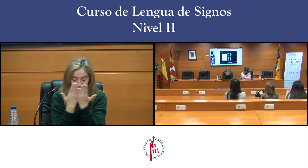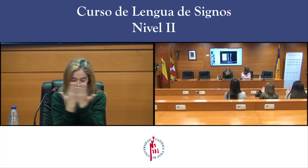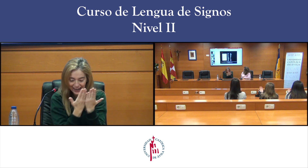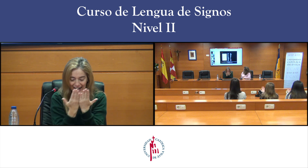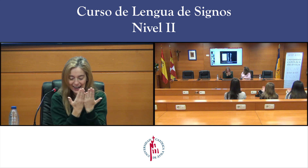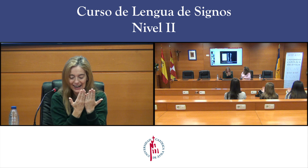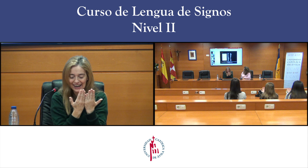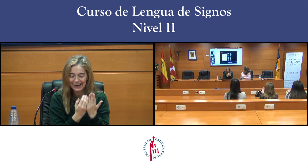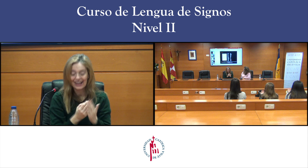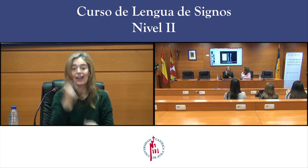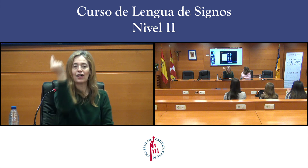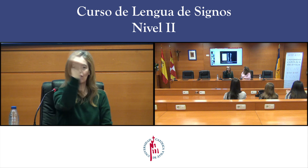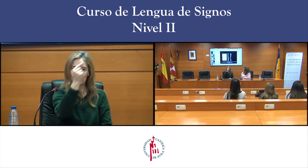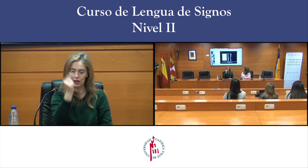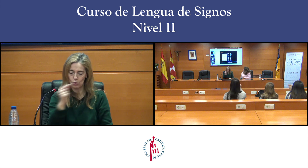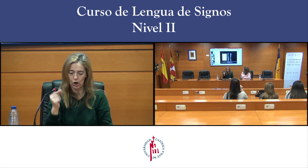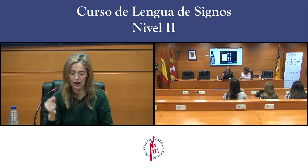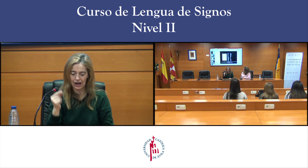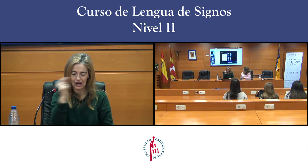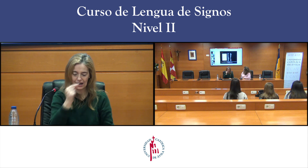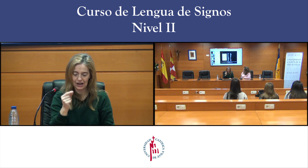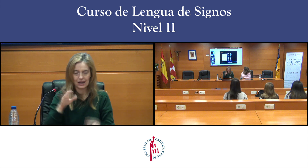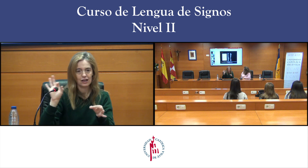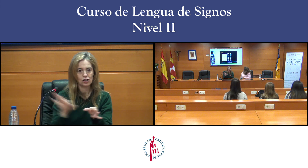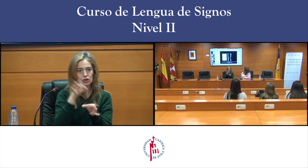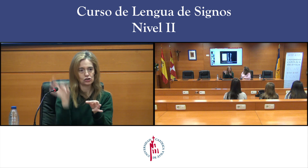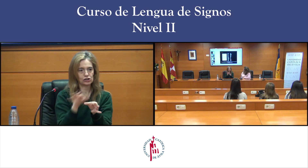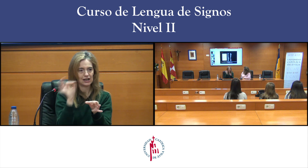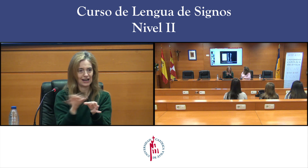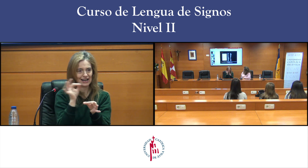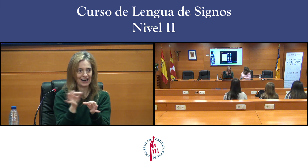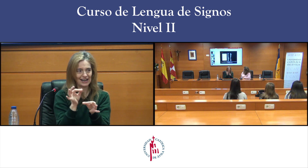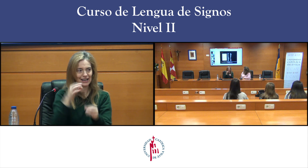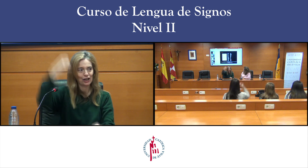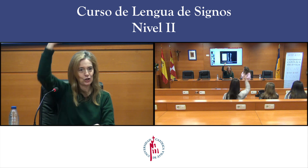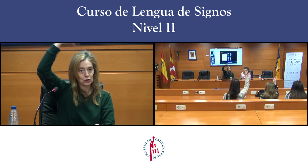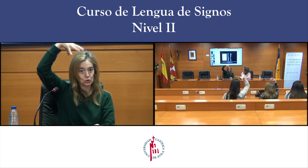leer Ahora sí dibujar coser luchar